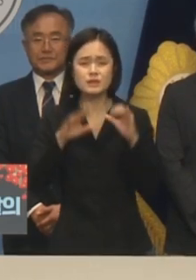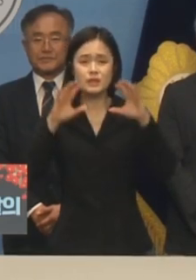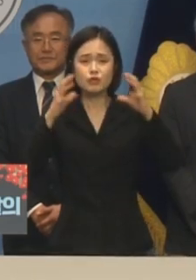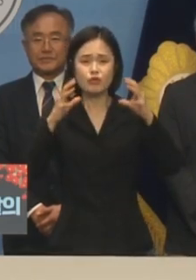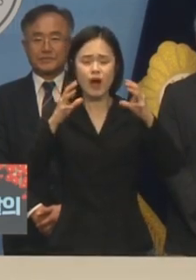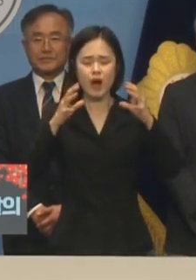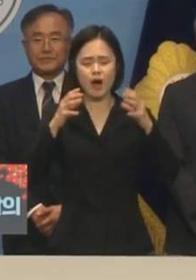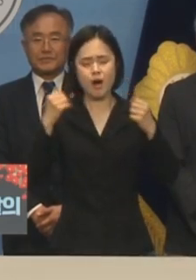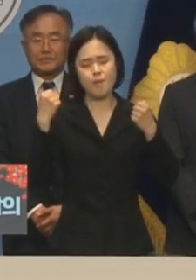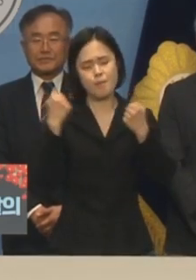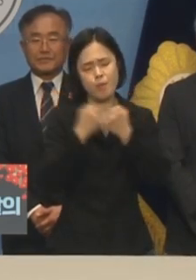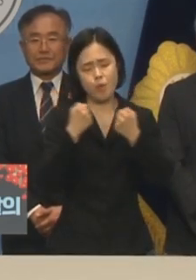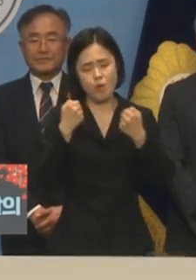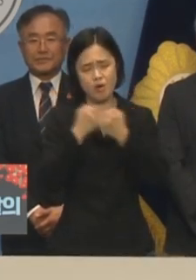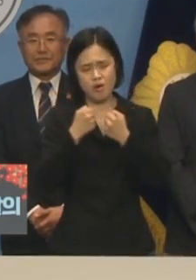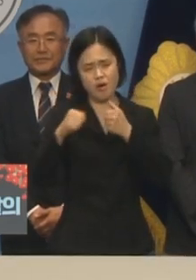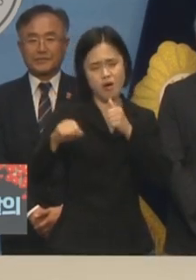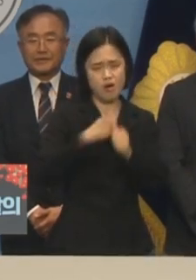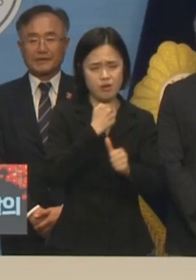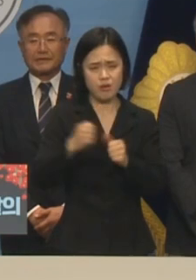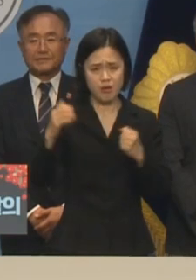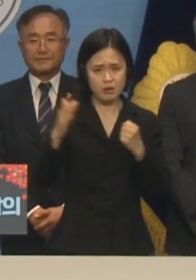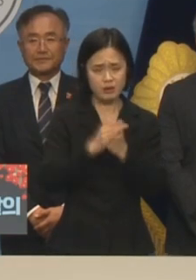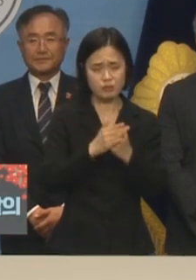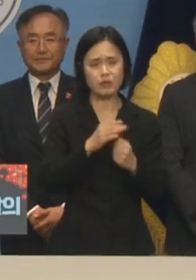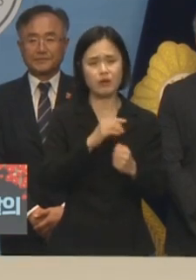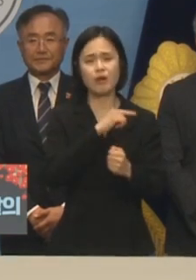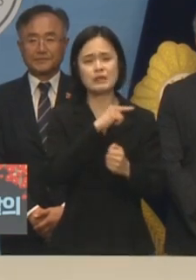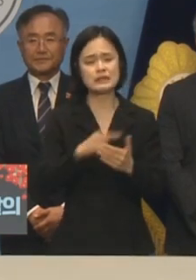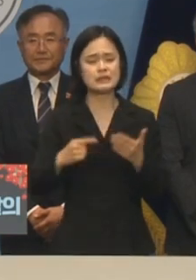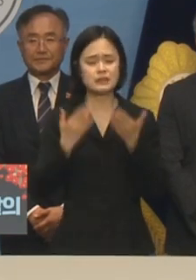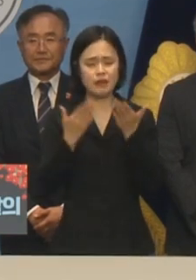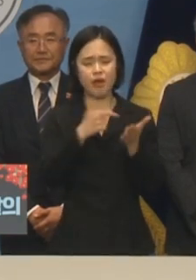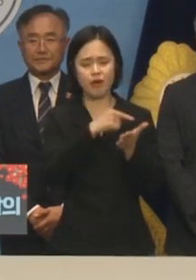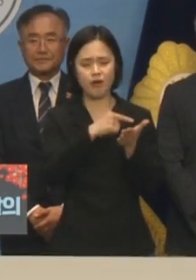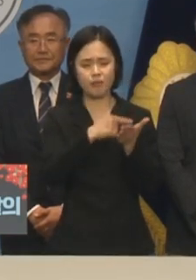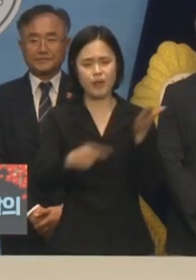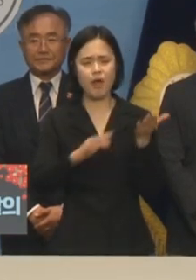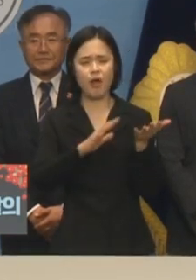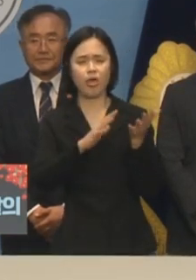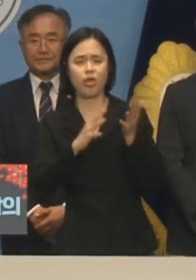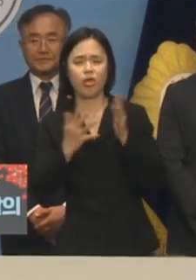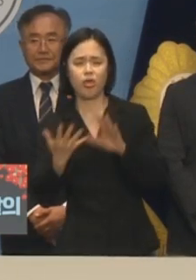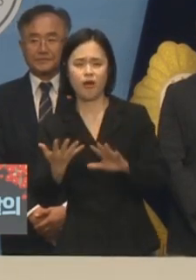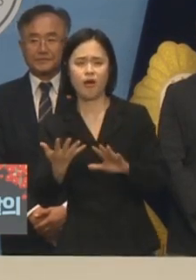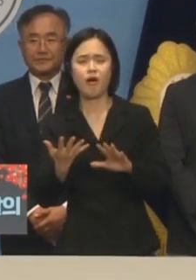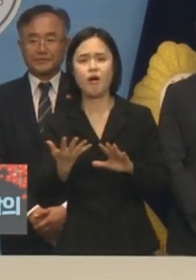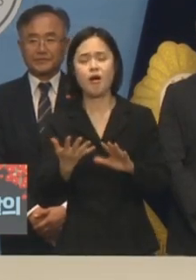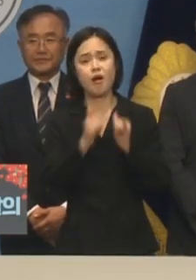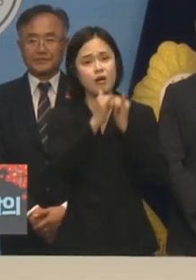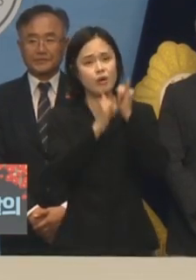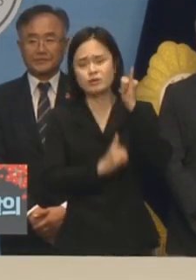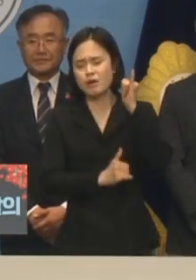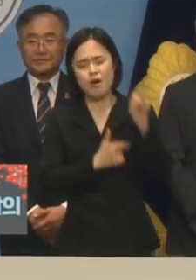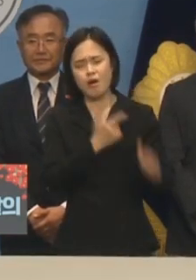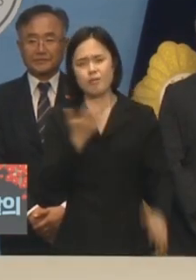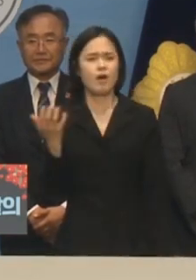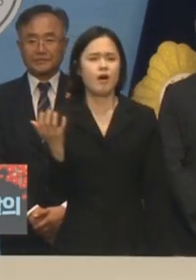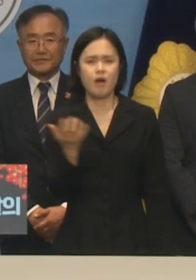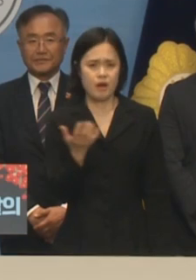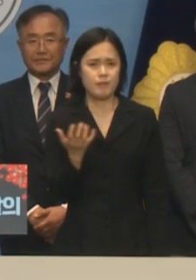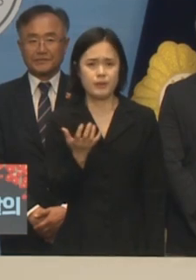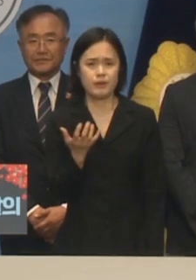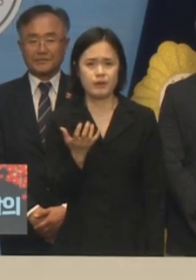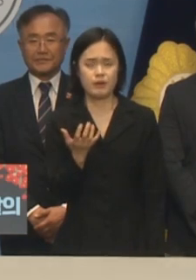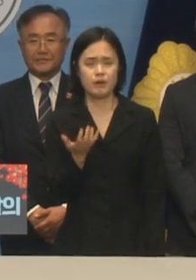우리 현대사의 가장 큰 비극입니다. 그 슬픔과 상처를 치유하기 위해